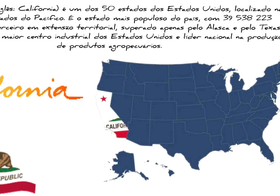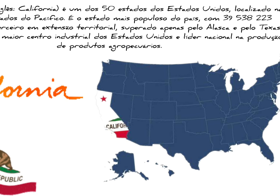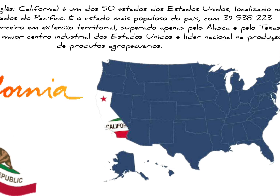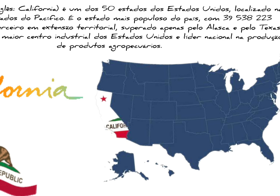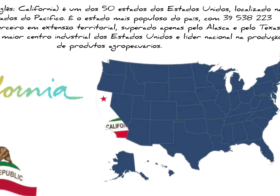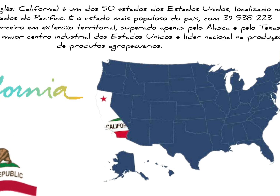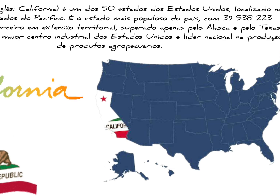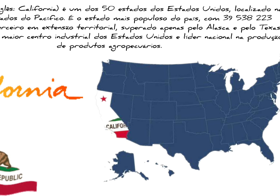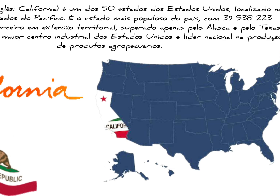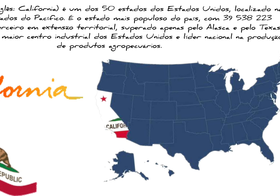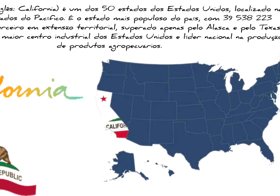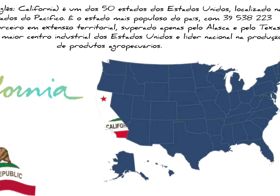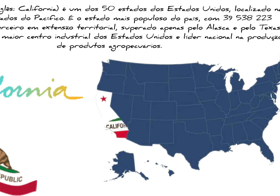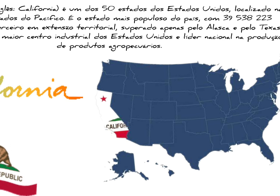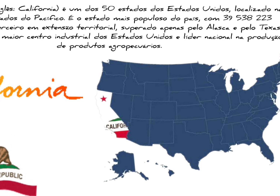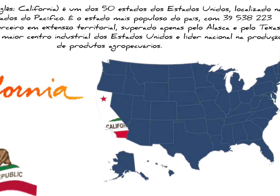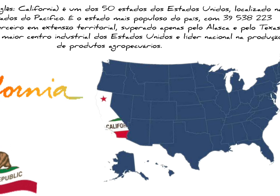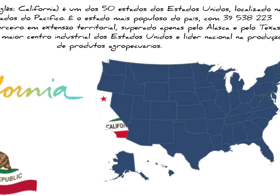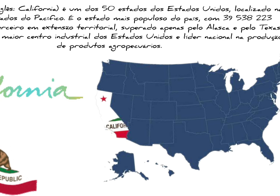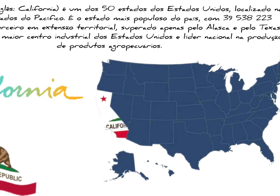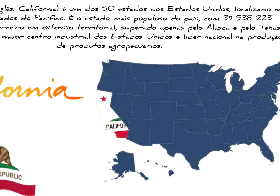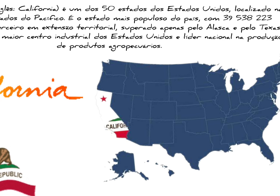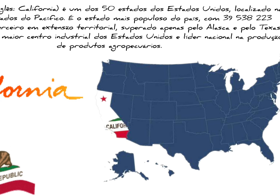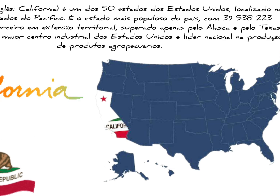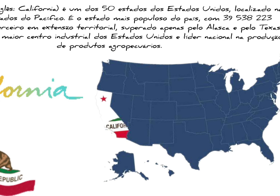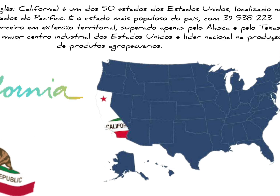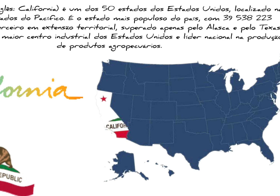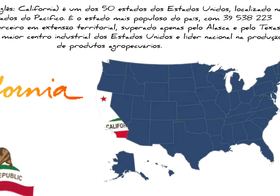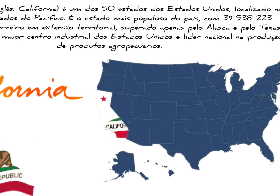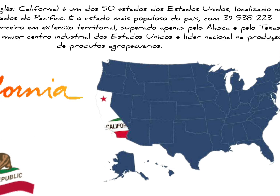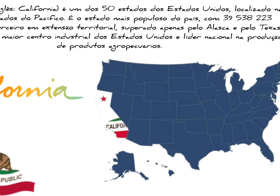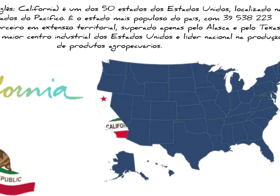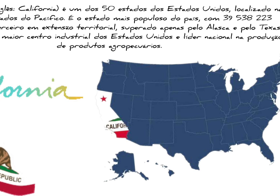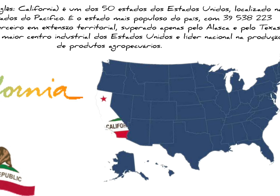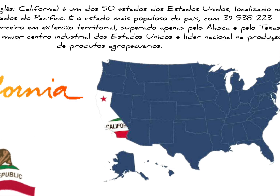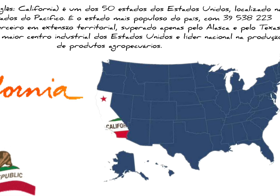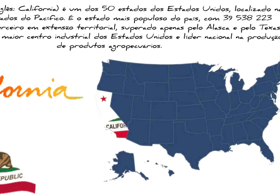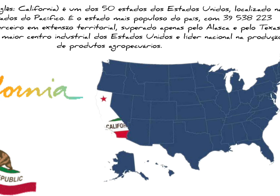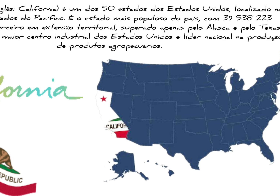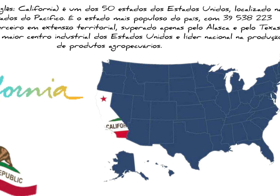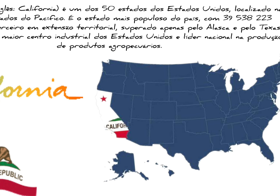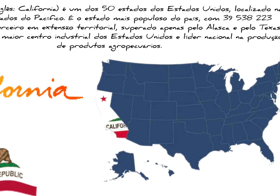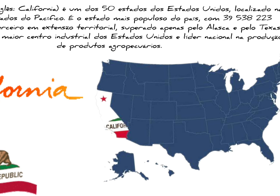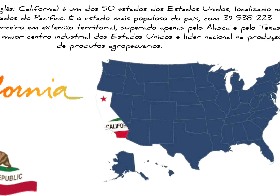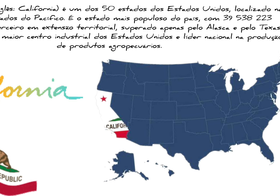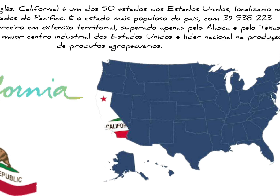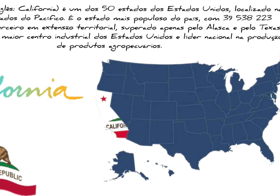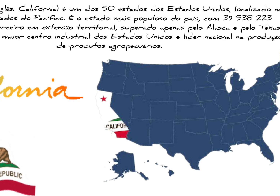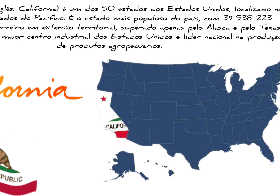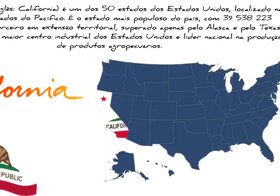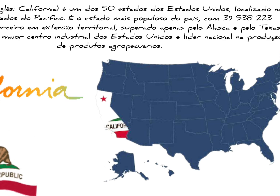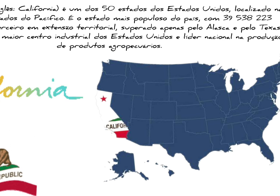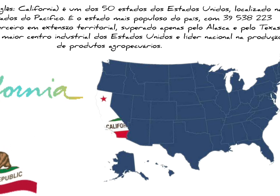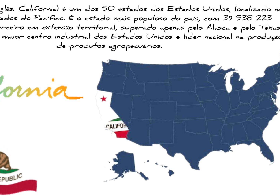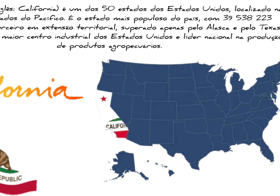A Califórnia é o maior centro industrial dos Estados Unidos e líder nacional na produção de produtos